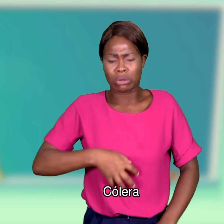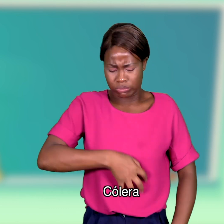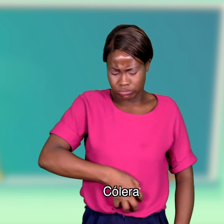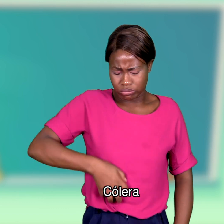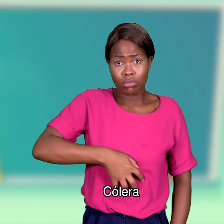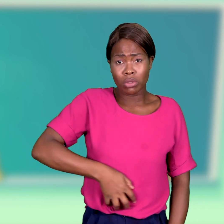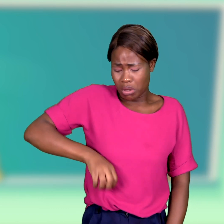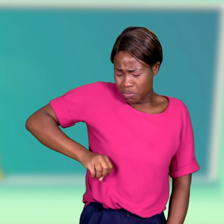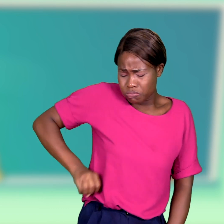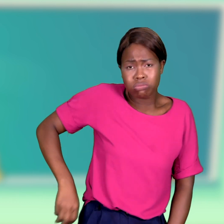cólera,